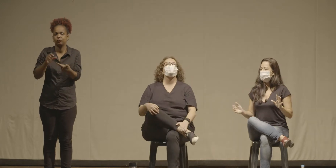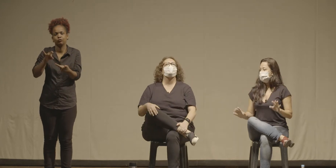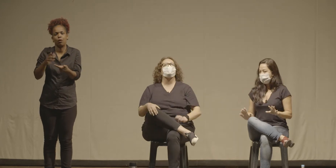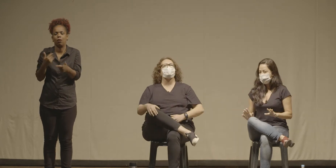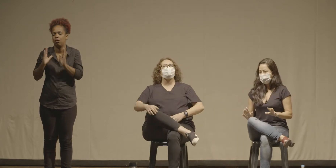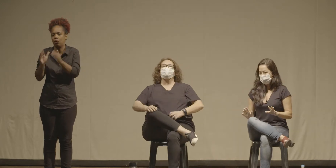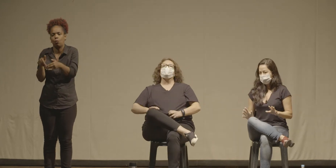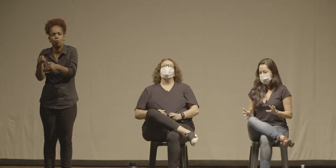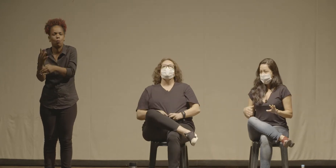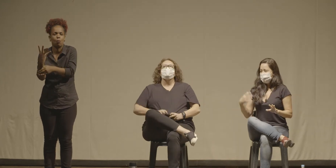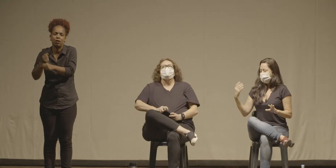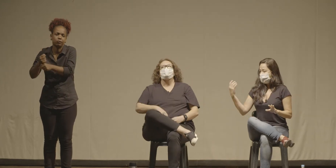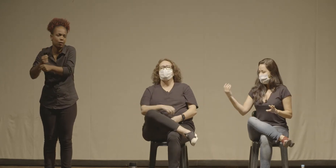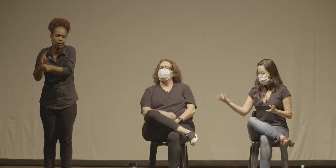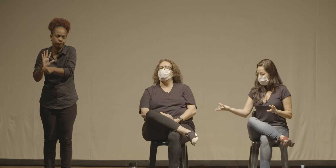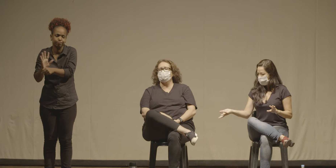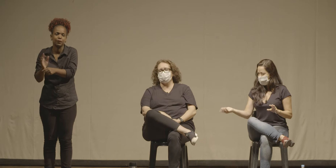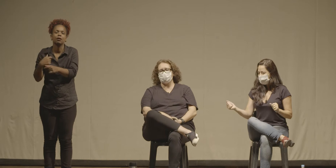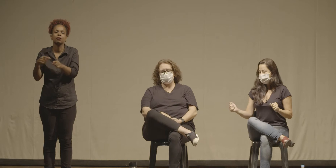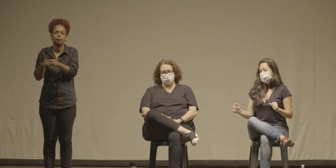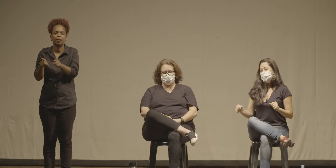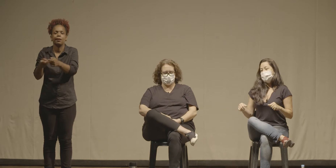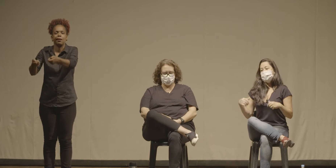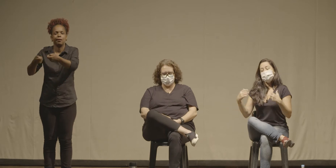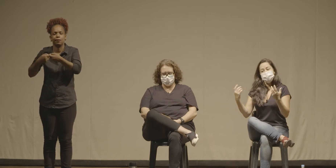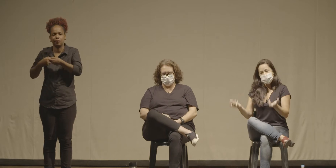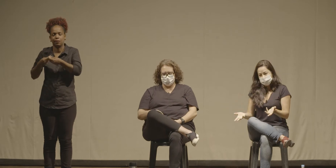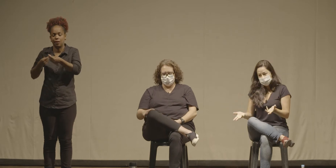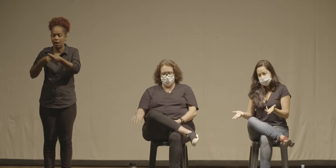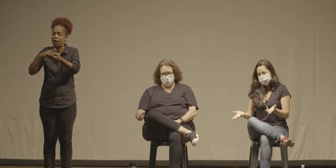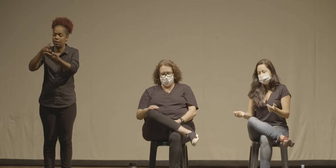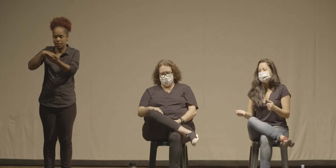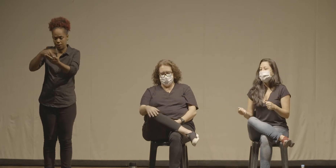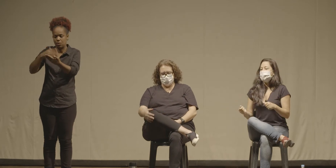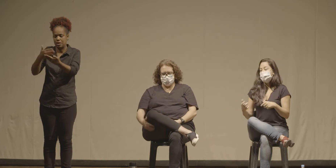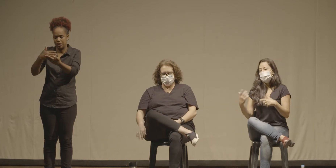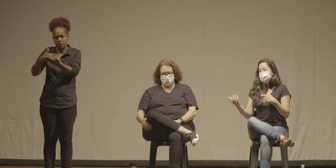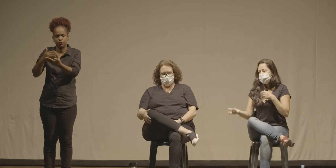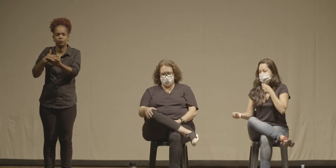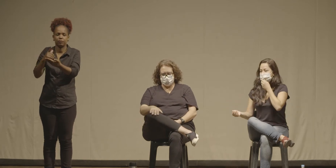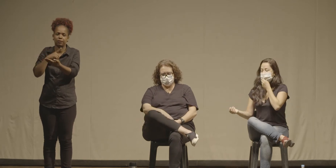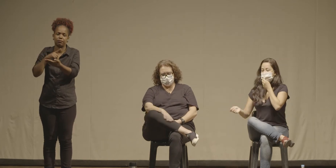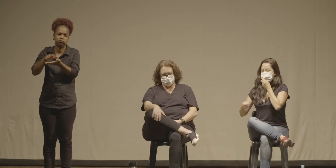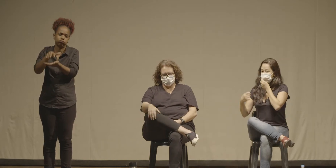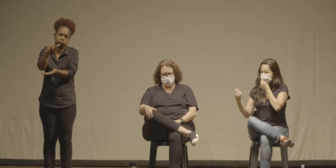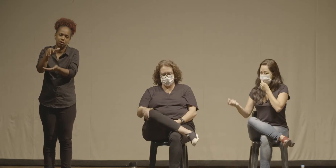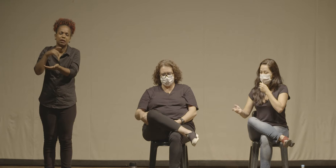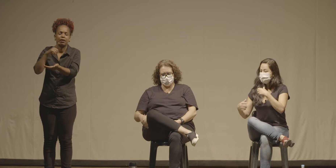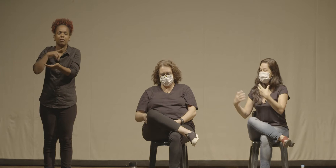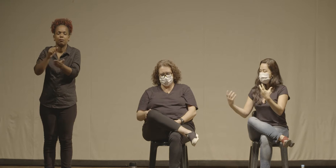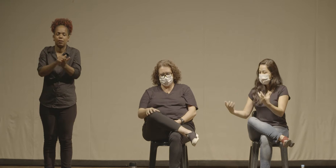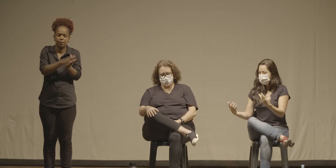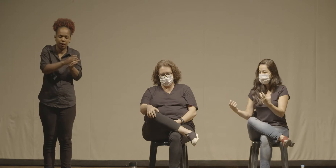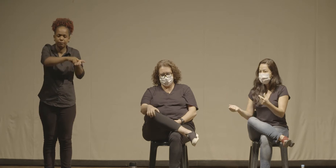função do filme durante 4 anos. A gente pegou o roteiro, nós lemos o livro, era um livro extenso, fizemos